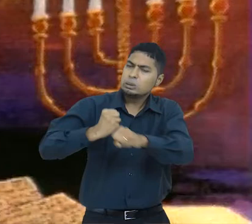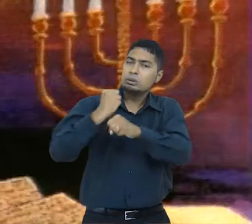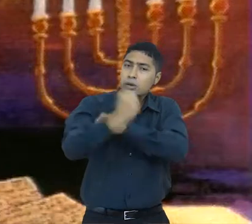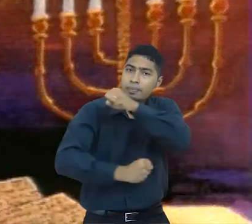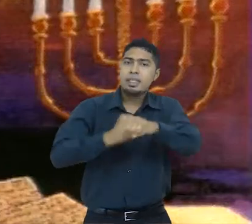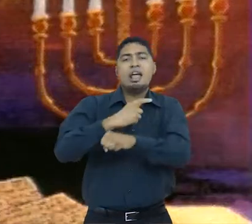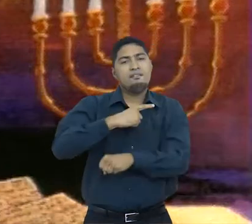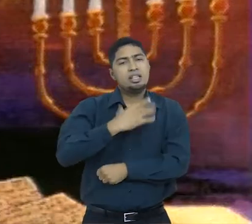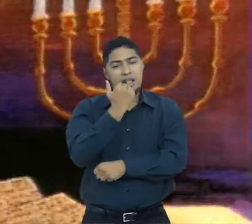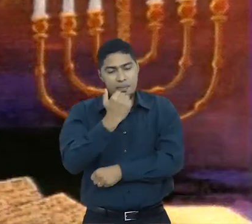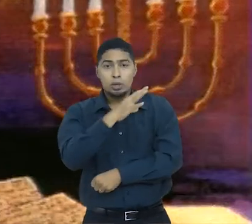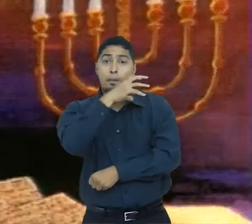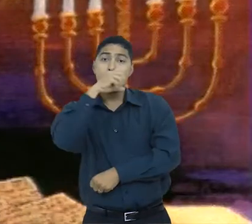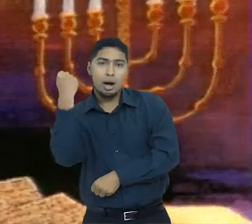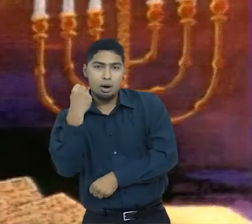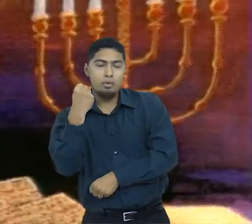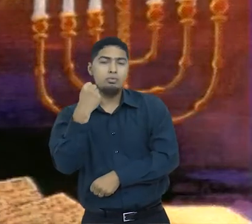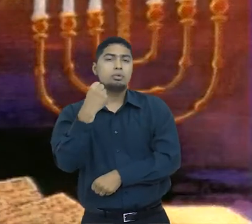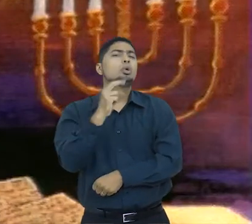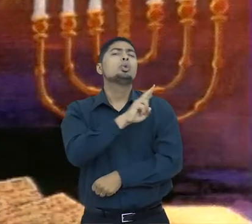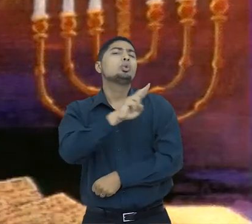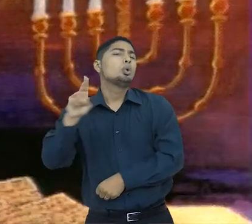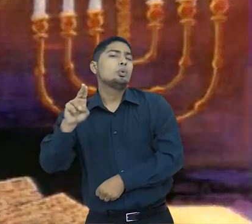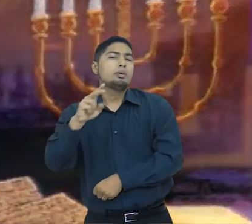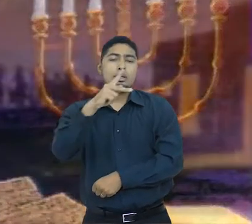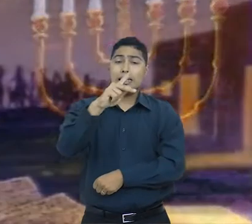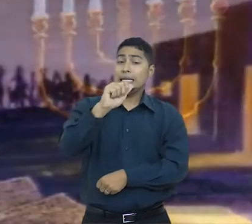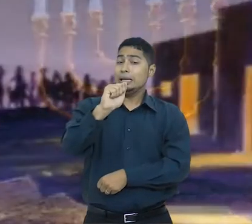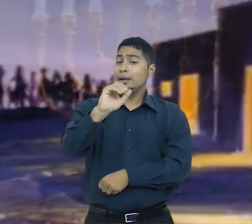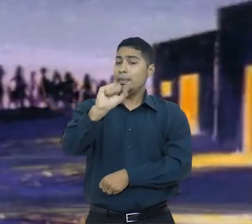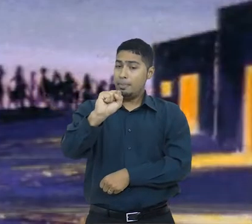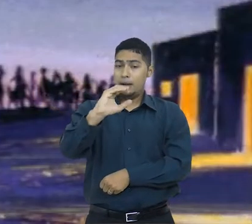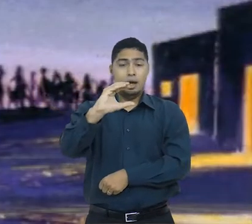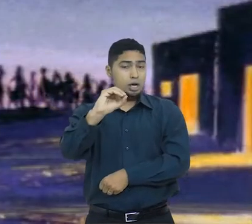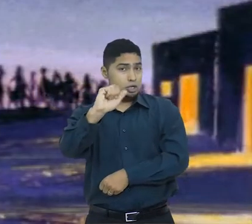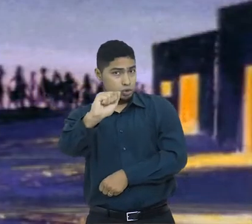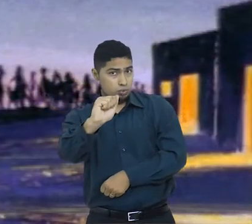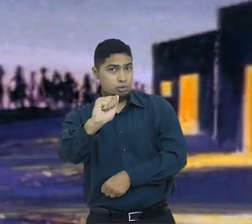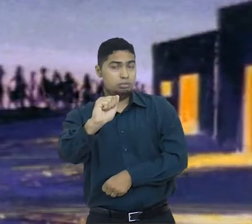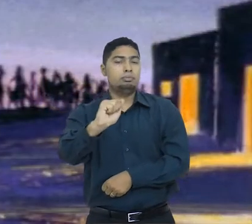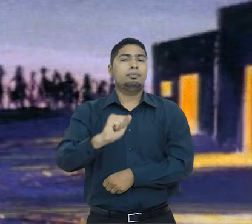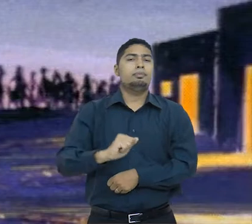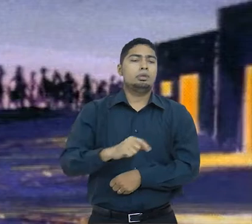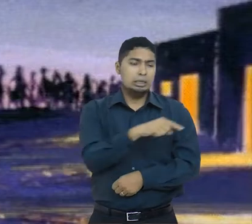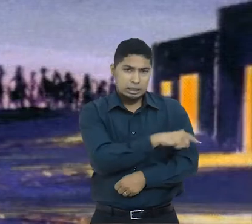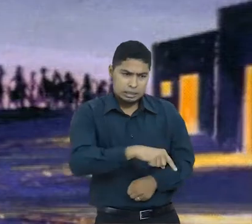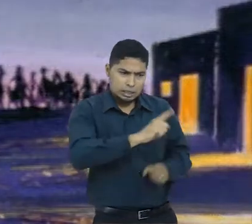sem fermento. Esta celebração será chamada de a Páscoa do Senhor. Os hebreus fizeram